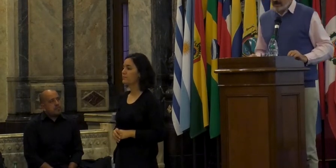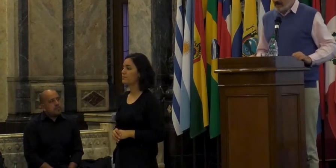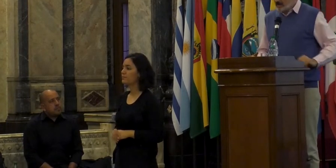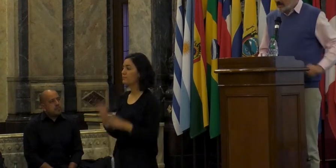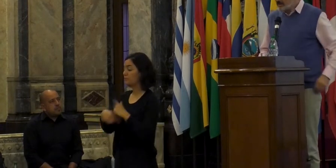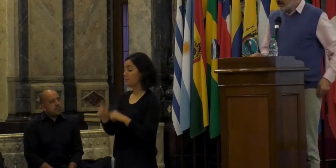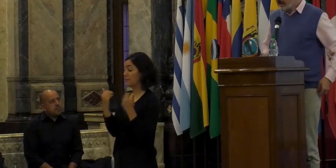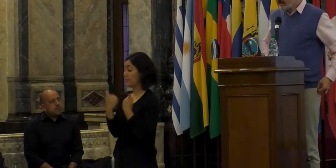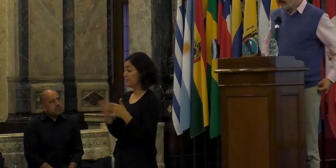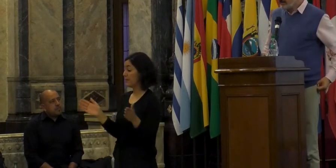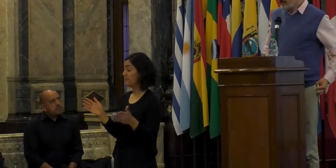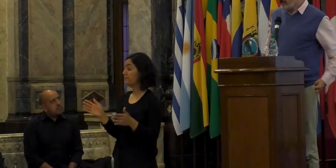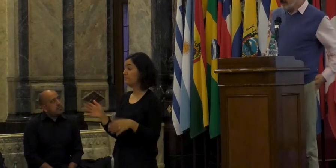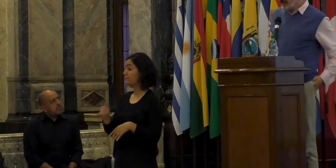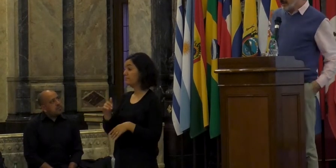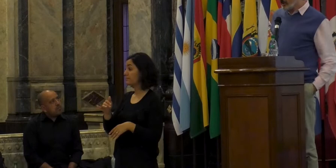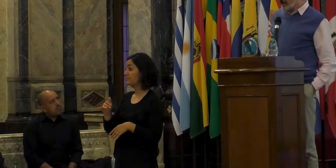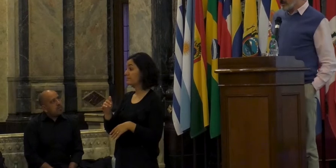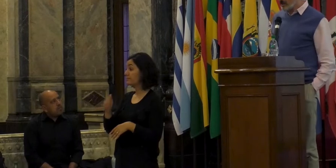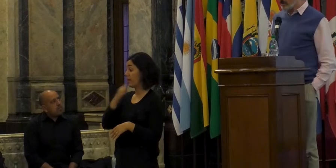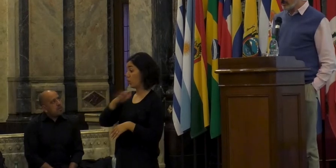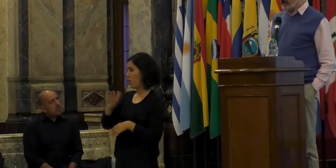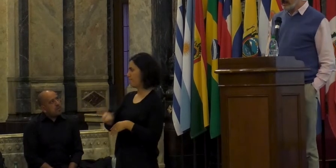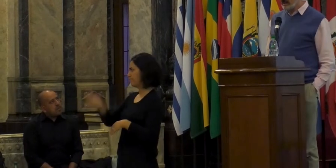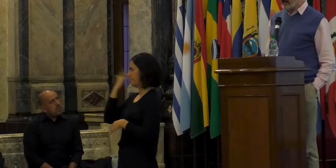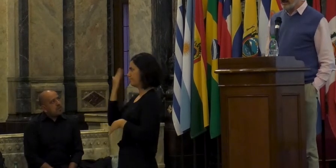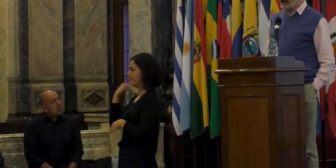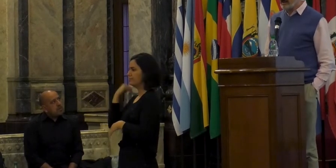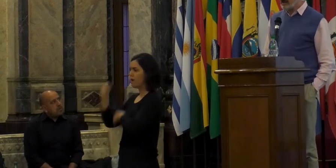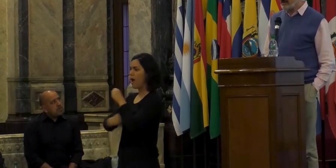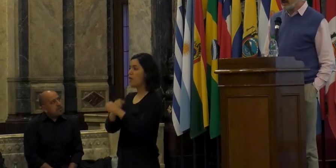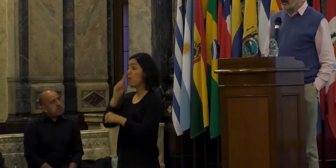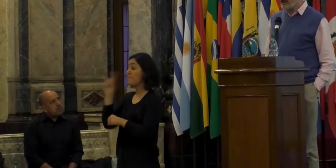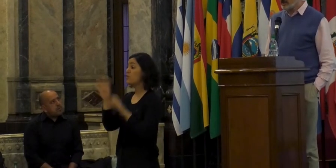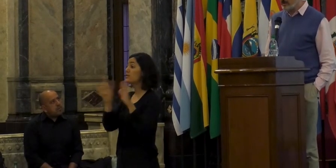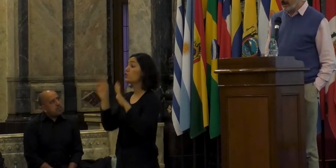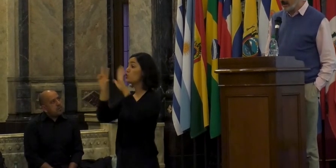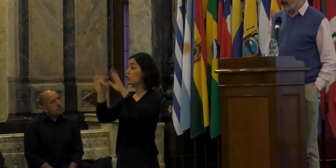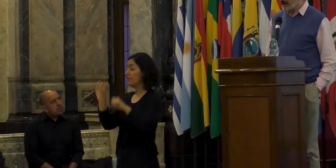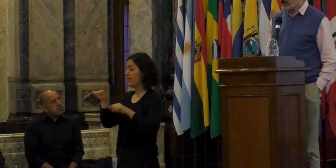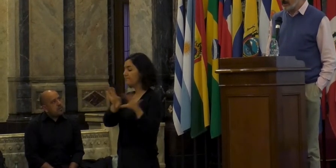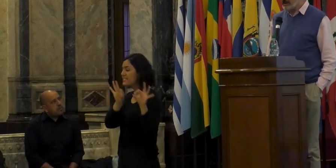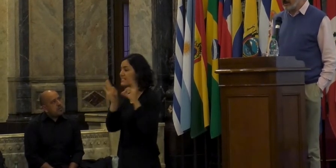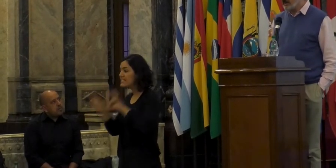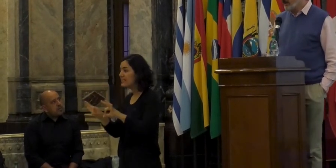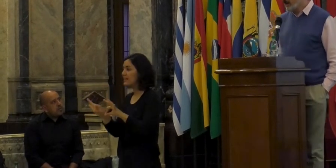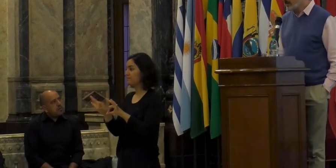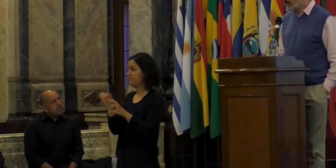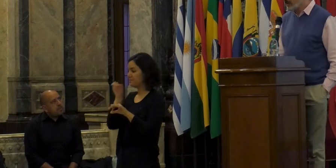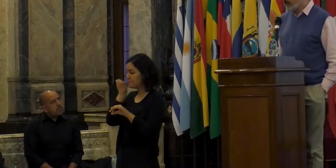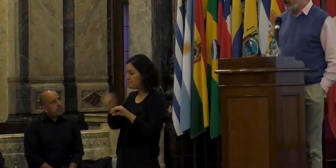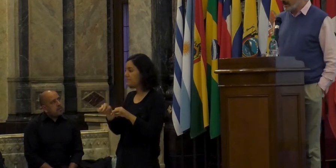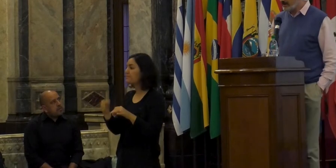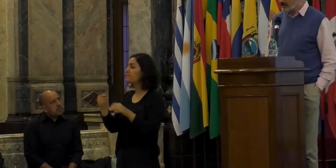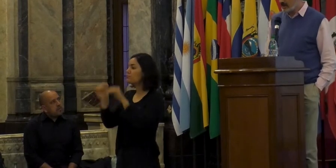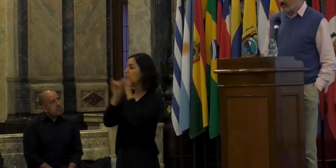Entonces, empezando con la historia, miré a los años 80, en realidad esta cita de Georges Perec es una cita que se